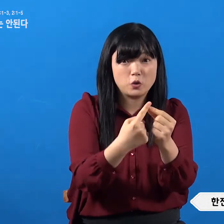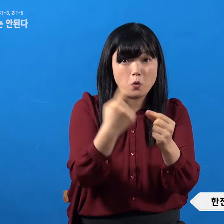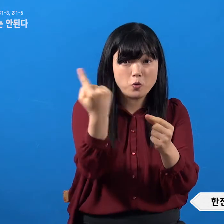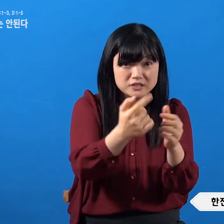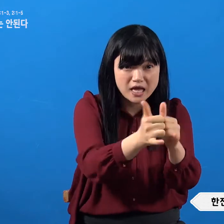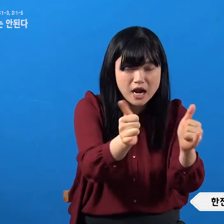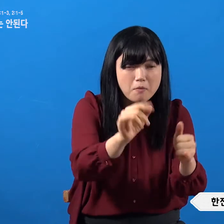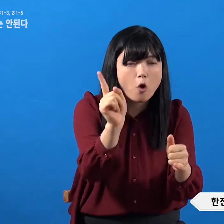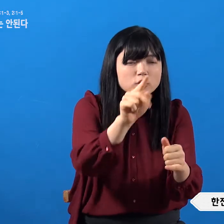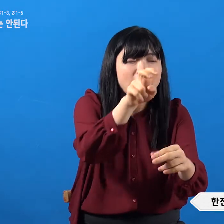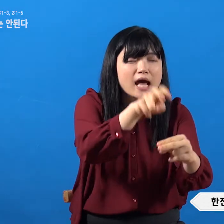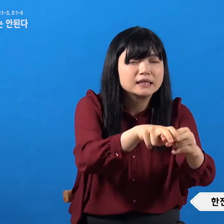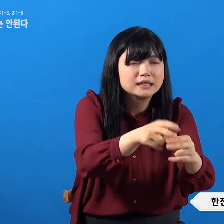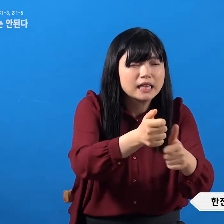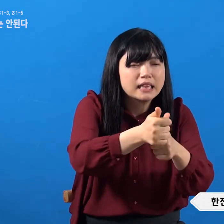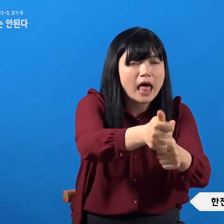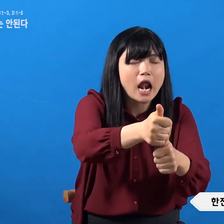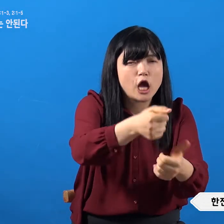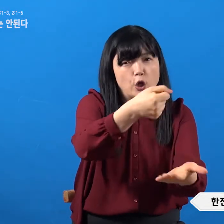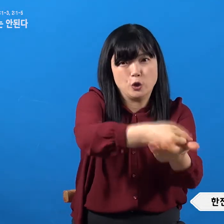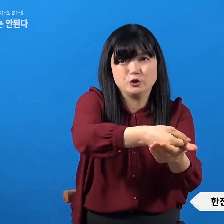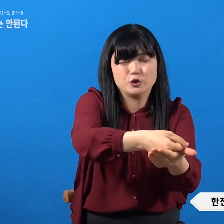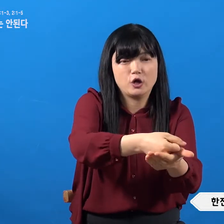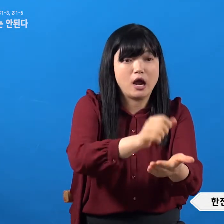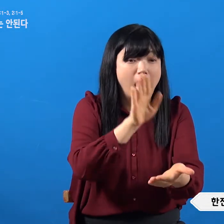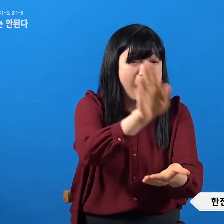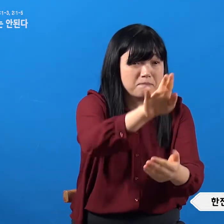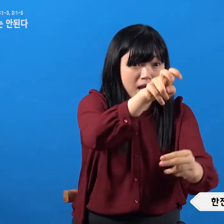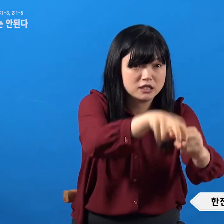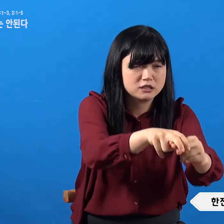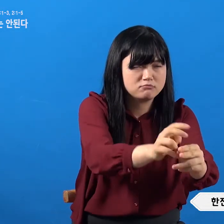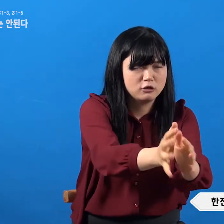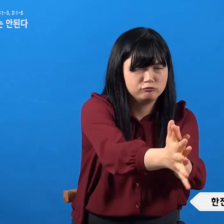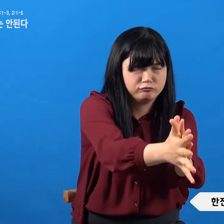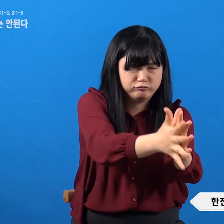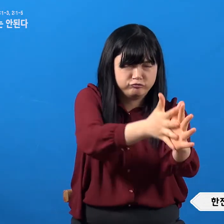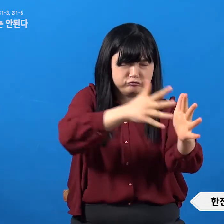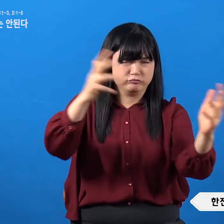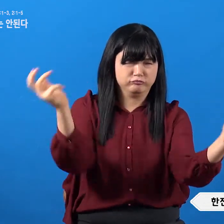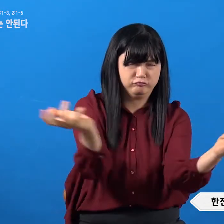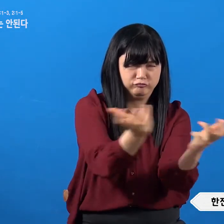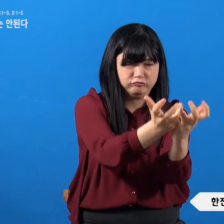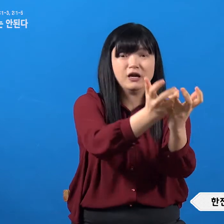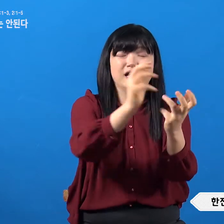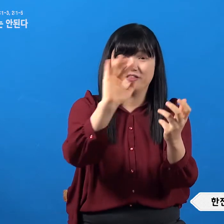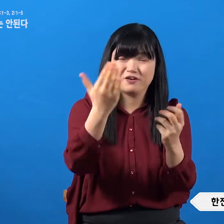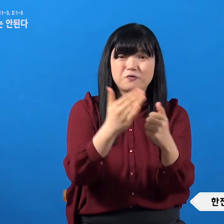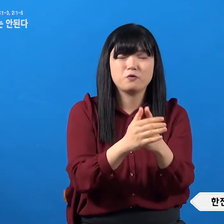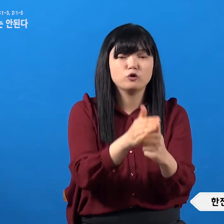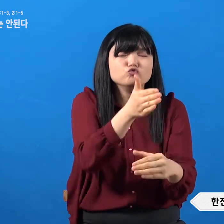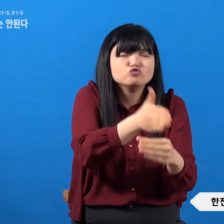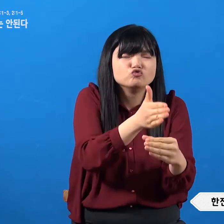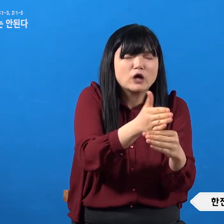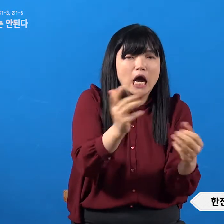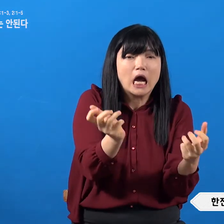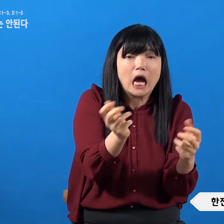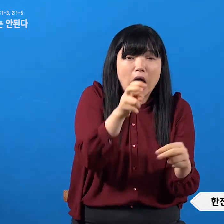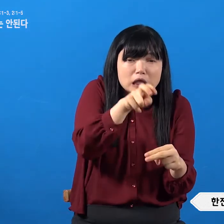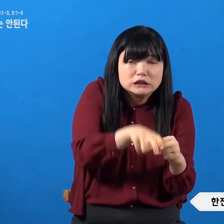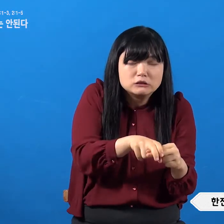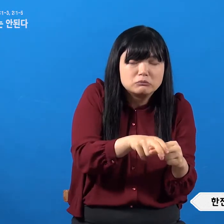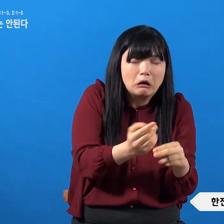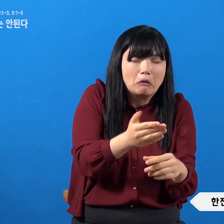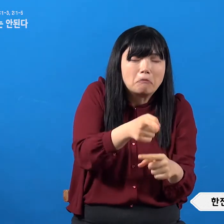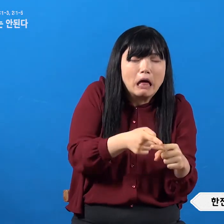어디에 앉느냐에 따라 결정된다. 제일 앞자리에 앉으면 쭉 다 찰 거니까 부흥되는 거고, 중간에 앉으면 그